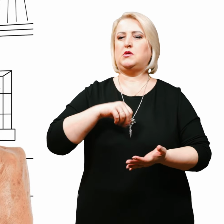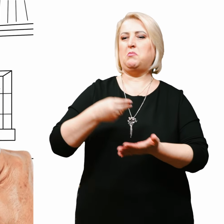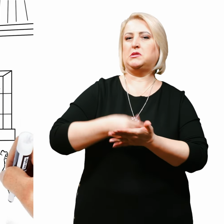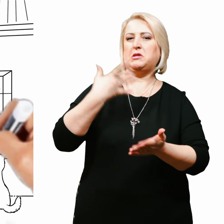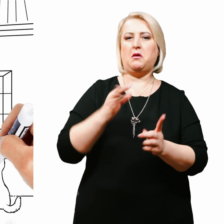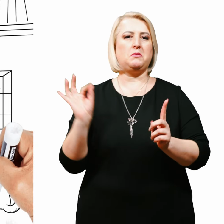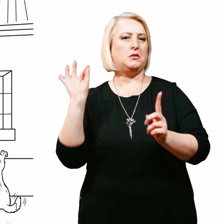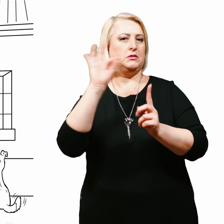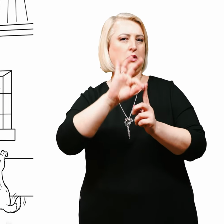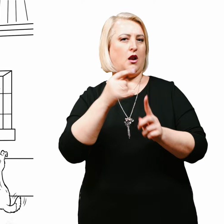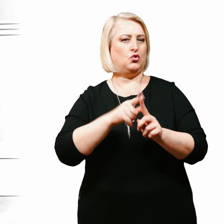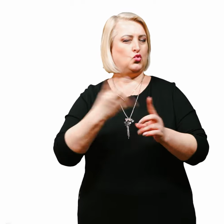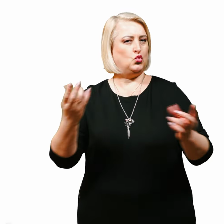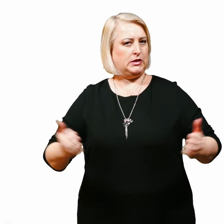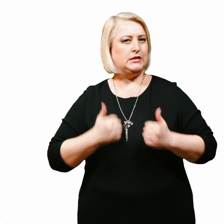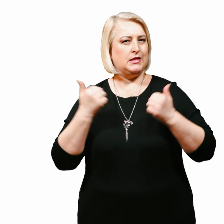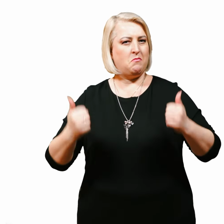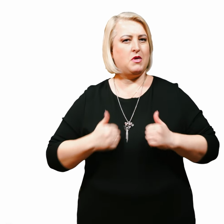цель, к которой нужно стремиться.